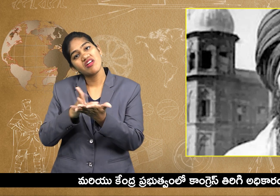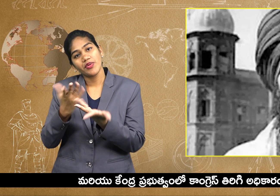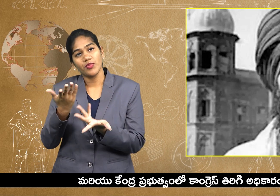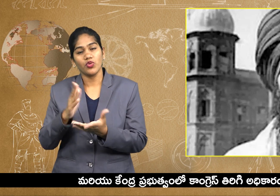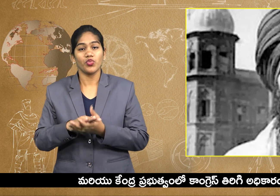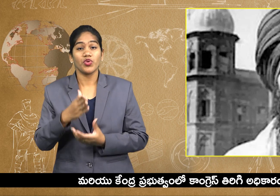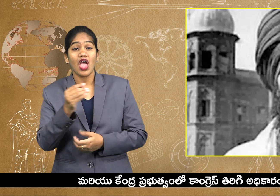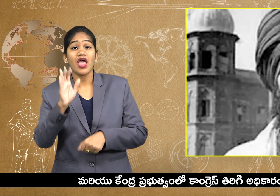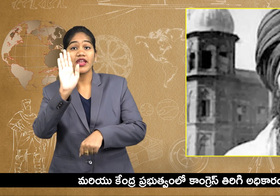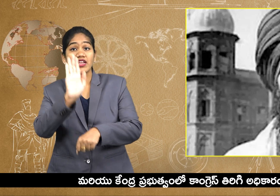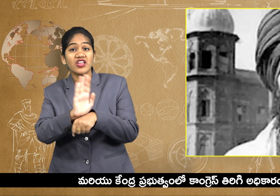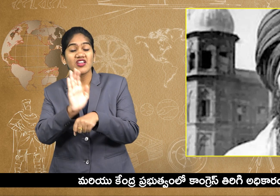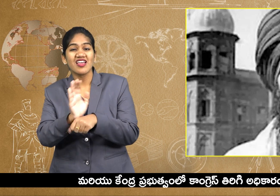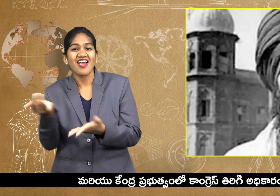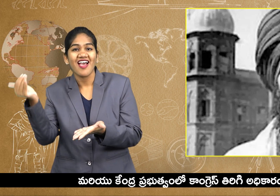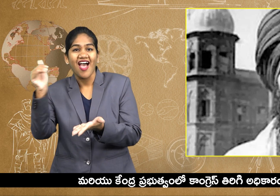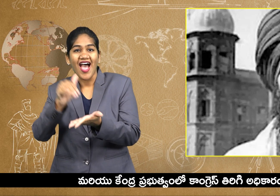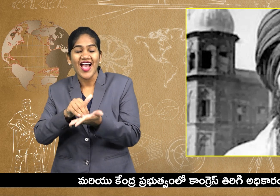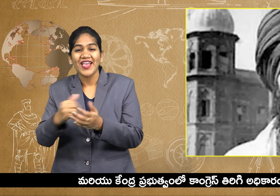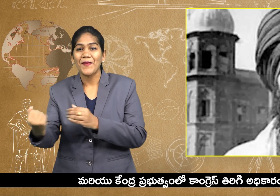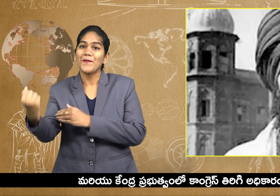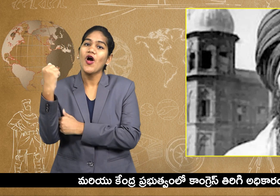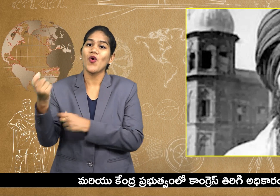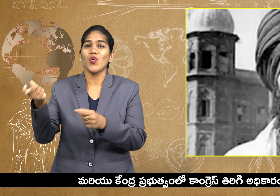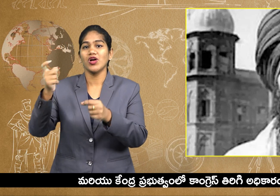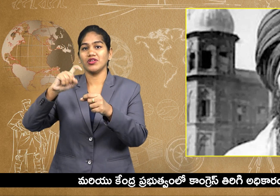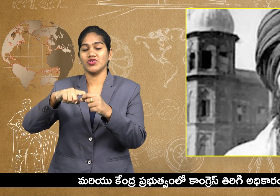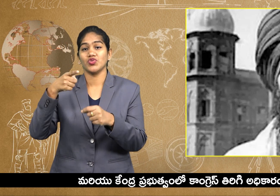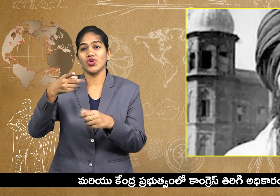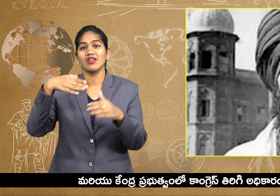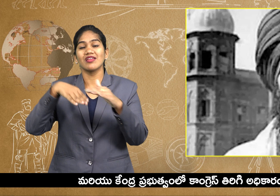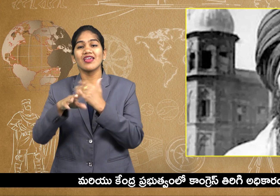కేంద్ర ప్రభుత్వంలో కాంగ్రెస్ తిరిగి అధికారంలోకి వచ్చింది.